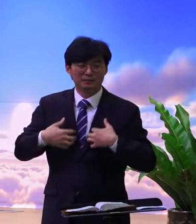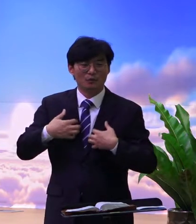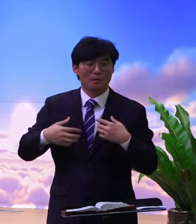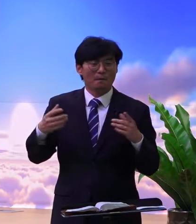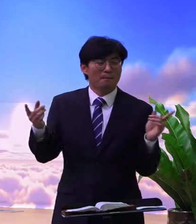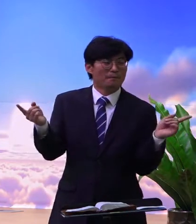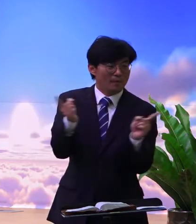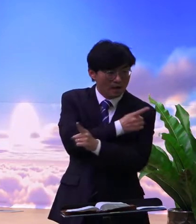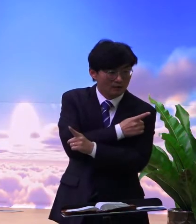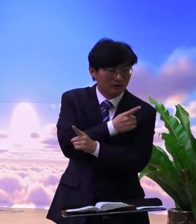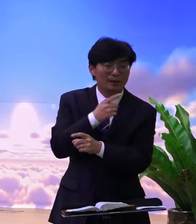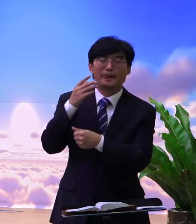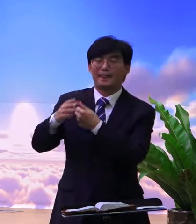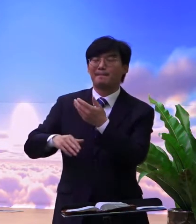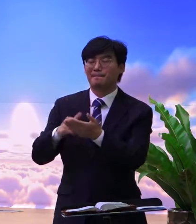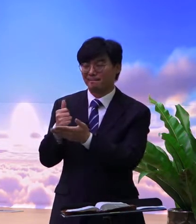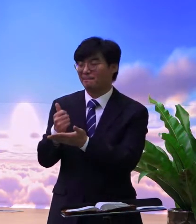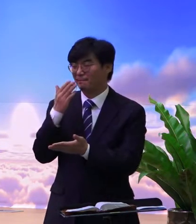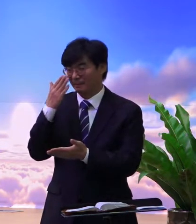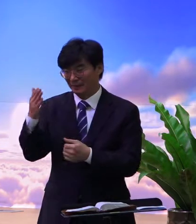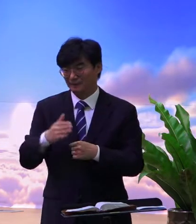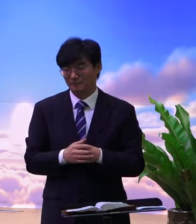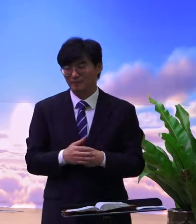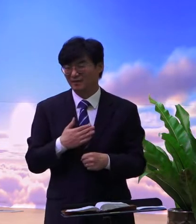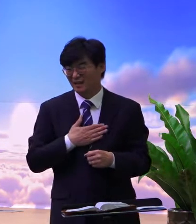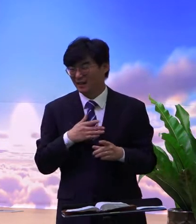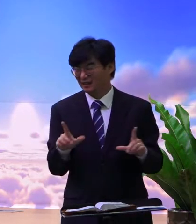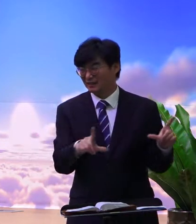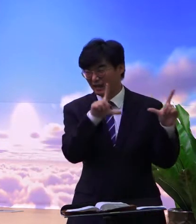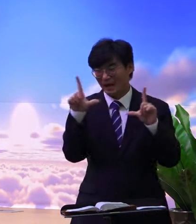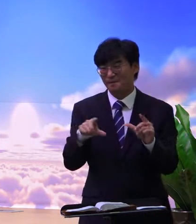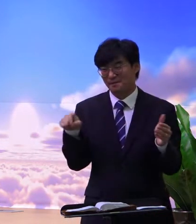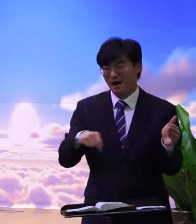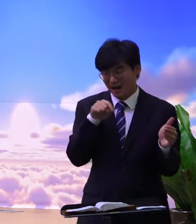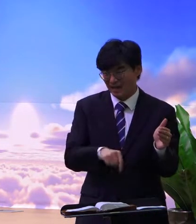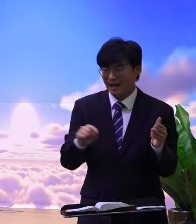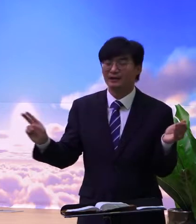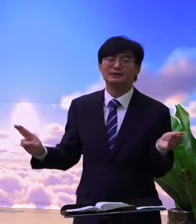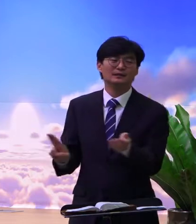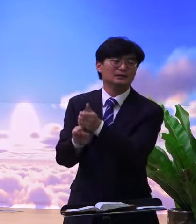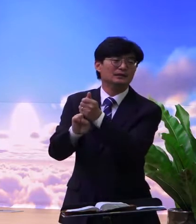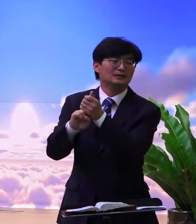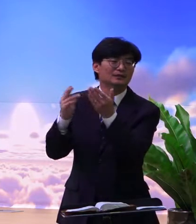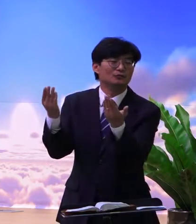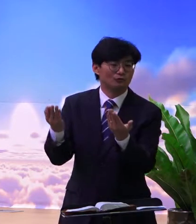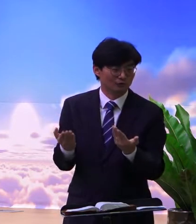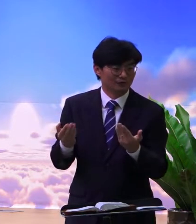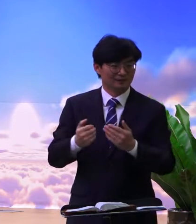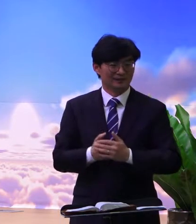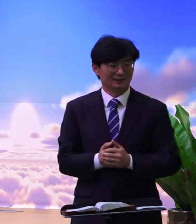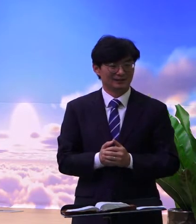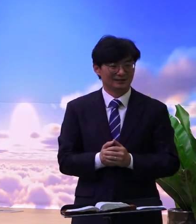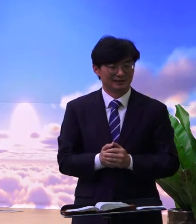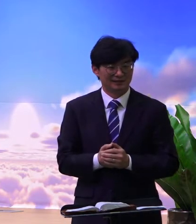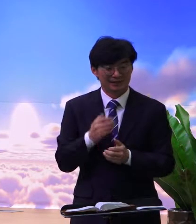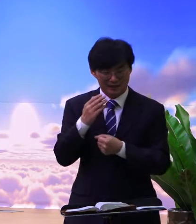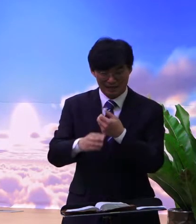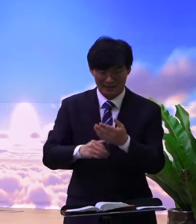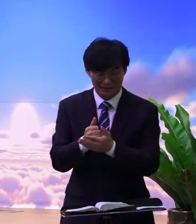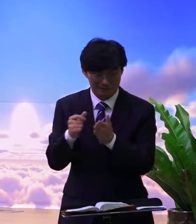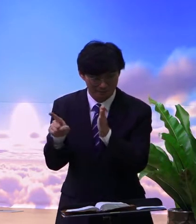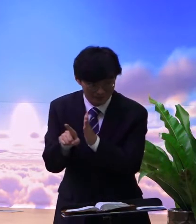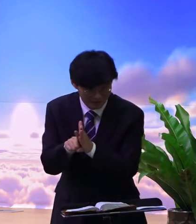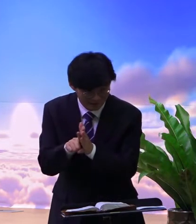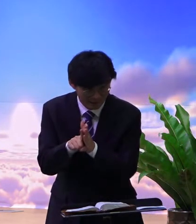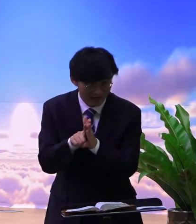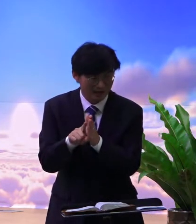믿는 그 하나님이 내 삶에 기적을 행하시는 하나님이라는 것을 여러분 믿으십니까? 여러분 정말